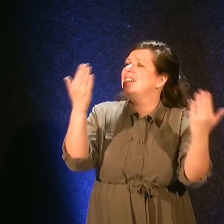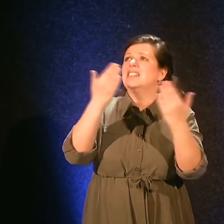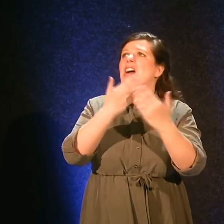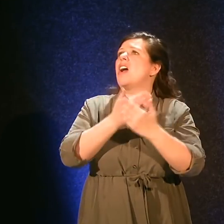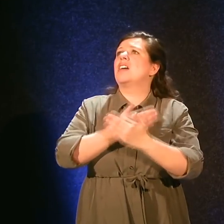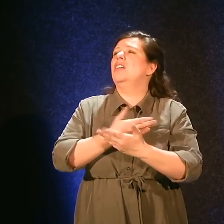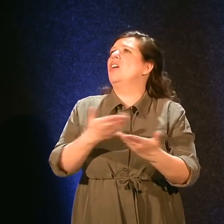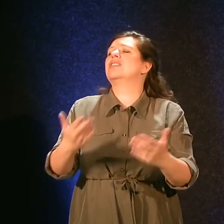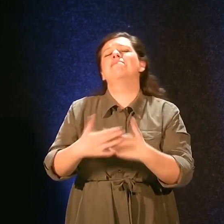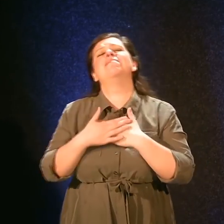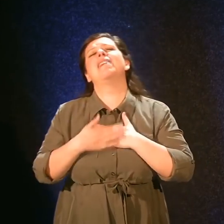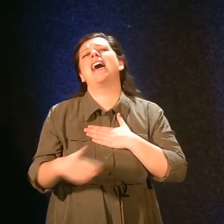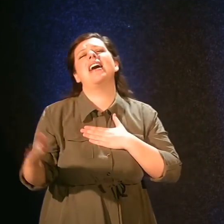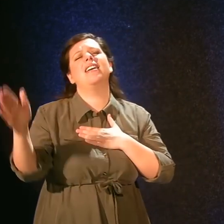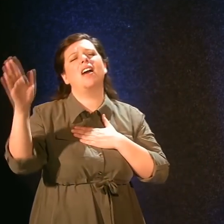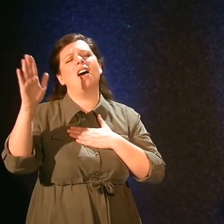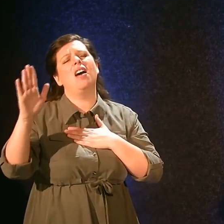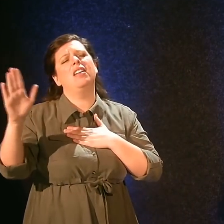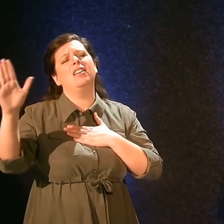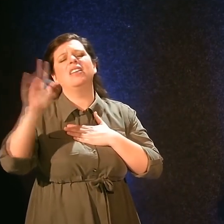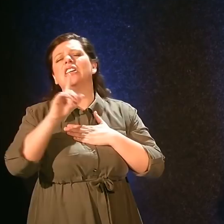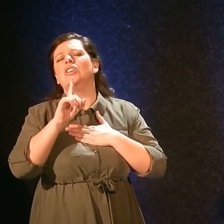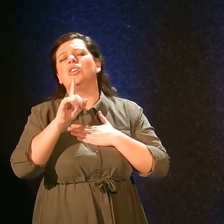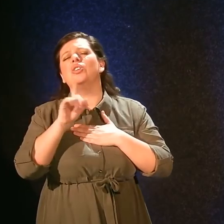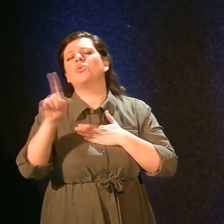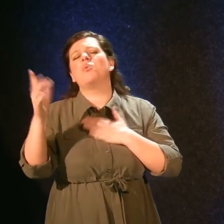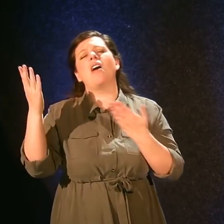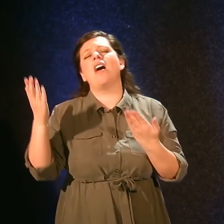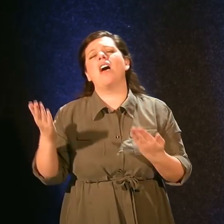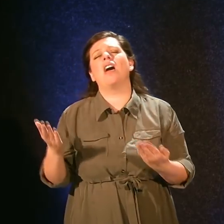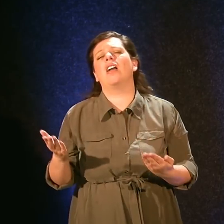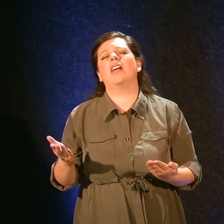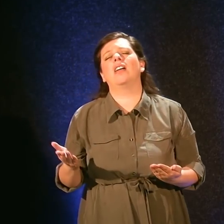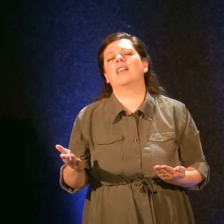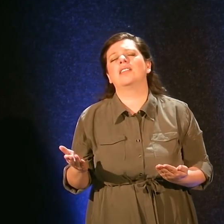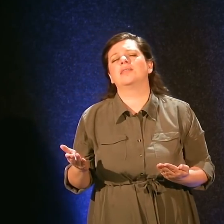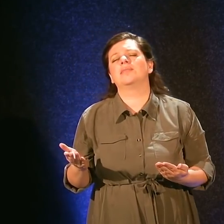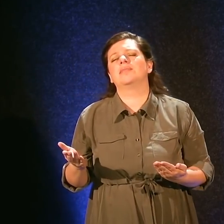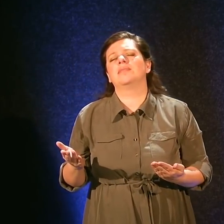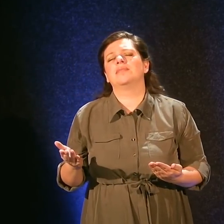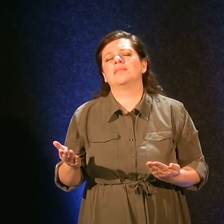darkness, my God, that is who you are.